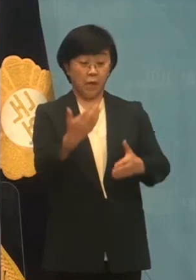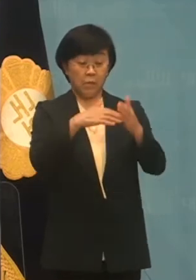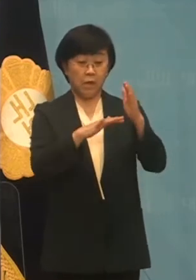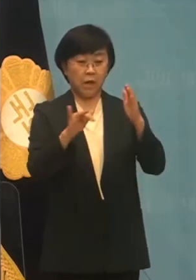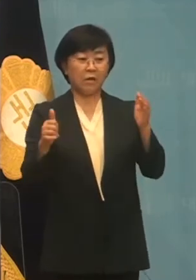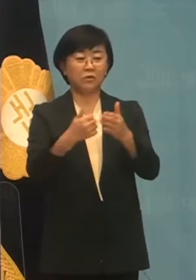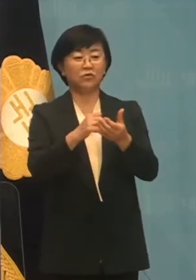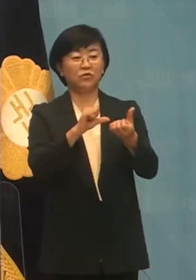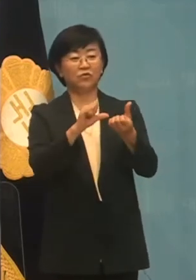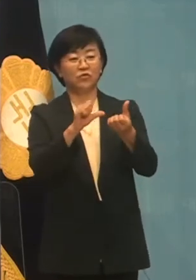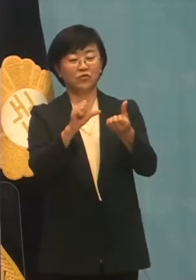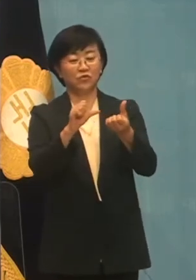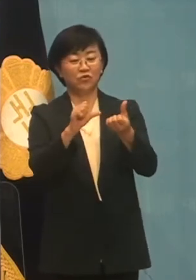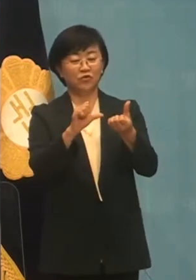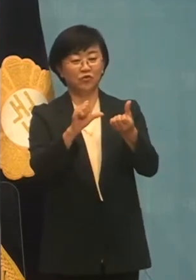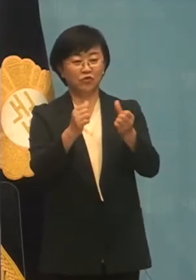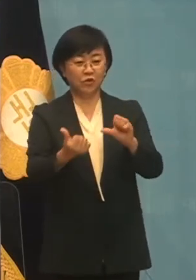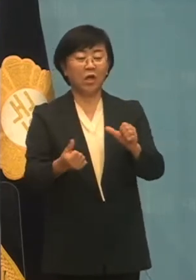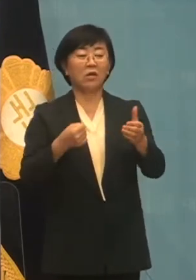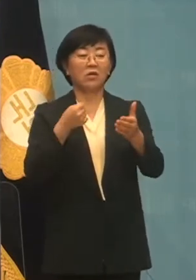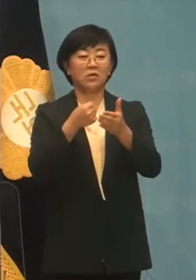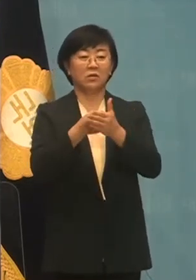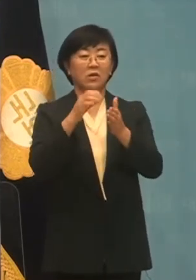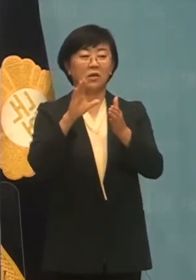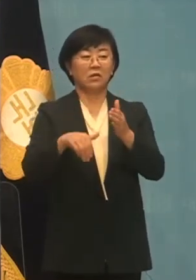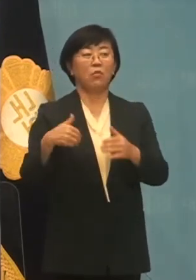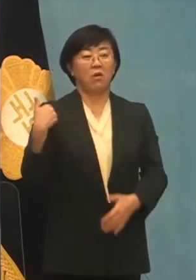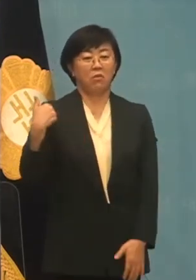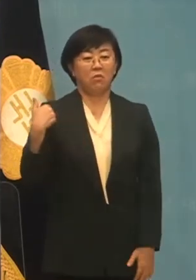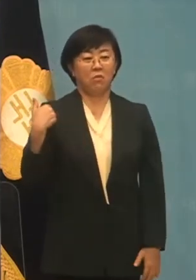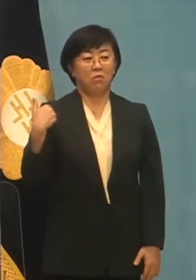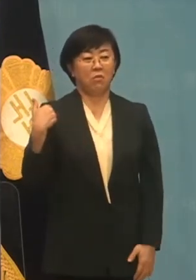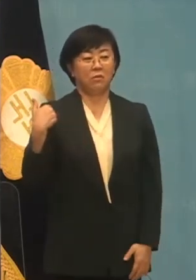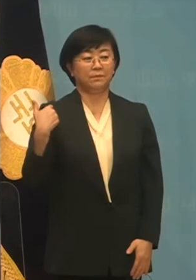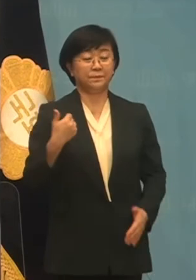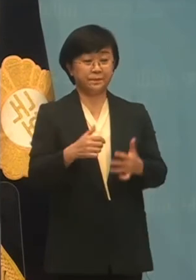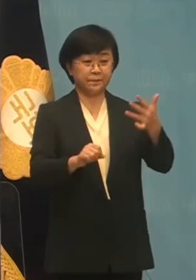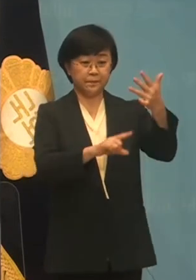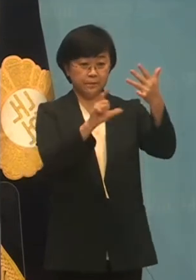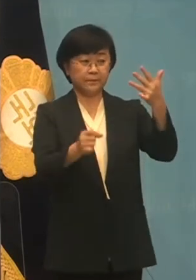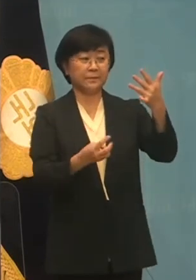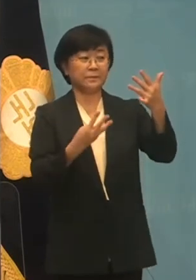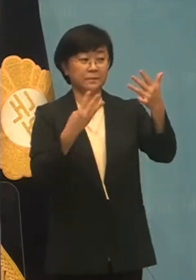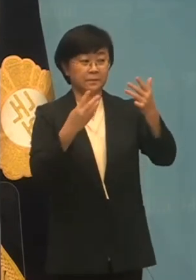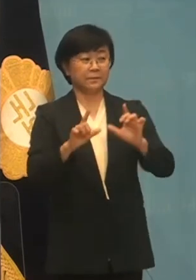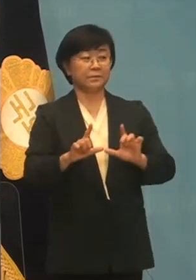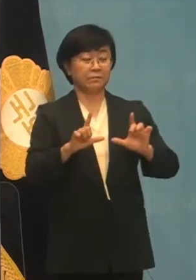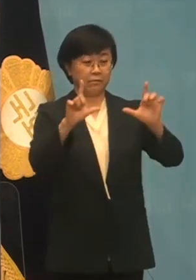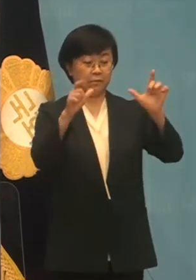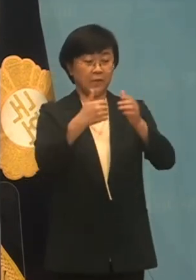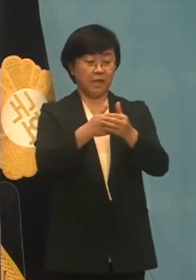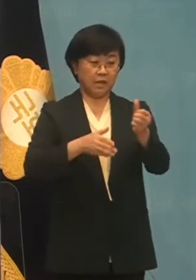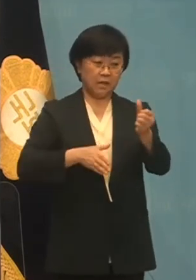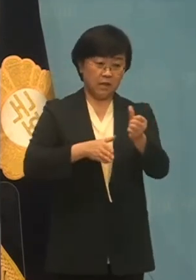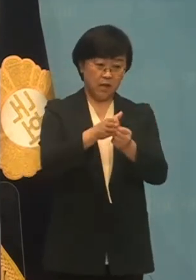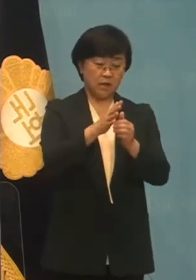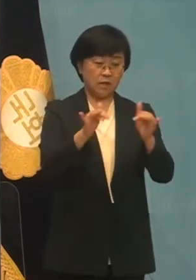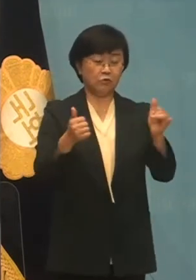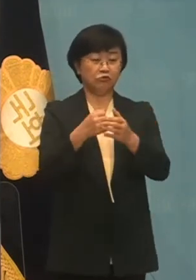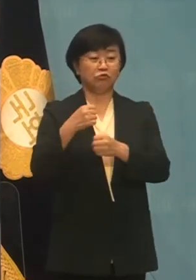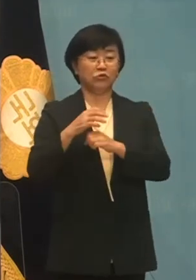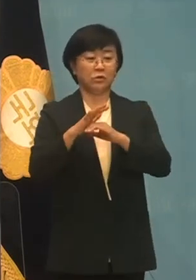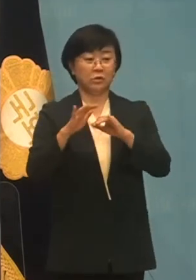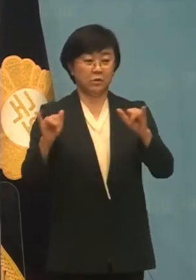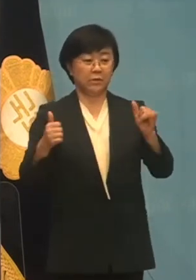유가족은 순직이 결정될 때까지도 이 사실을 몰랐고, 8월 3일이 되어서야 가해자는 군인